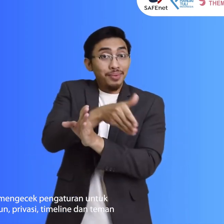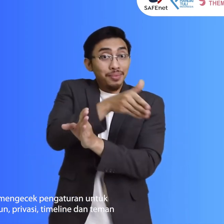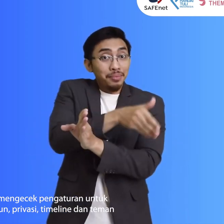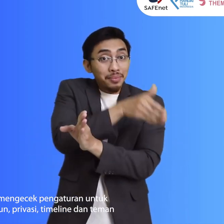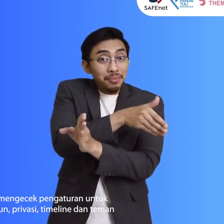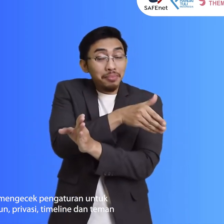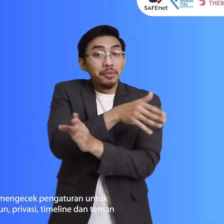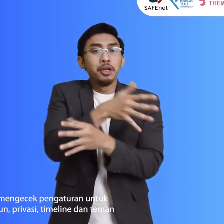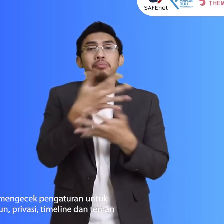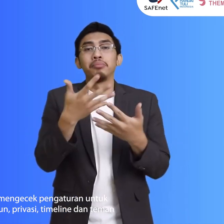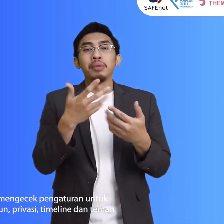dan